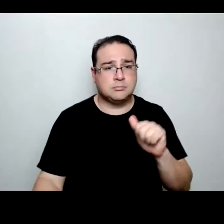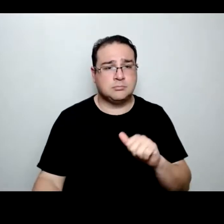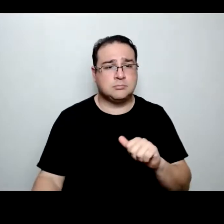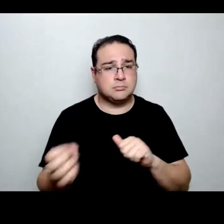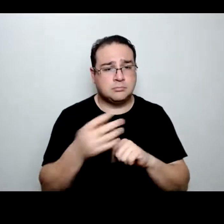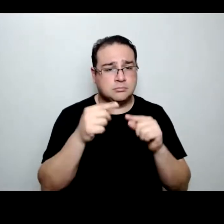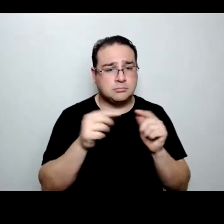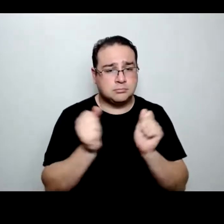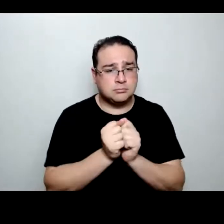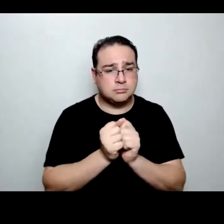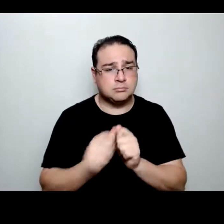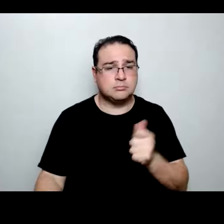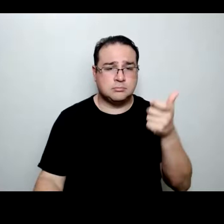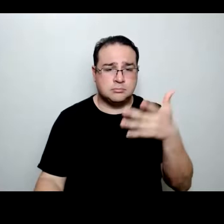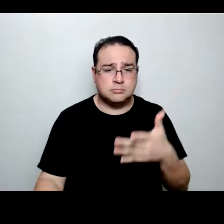novo